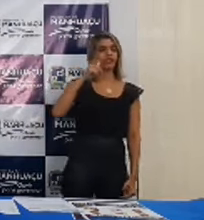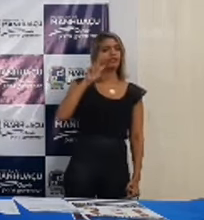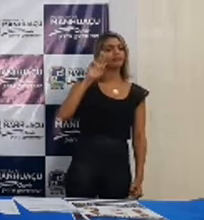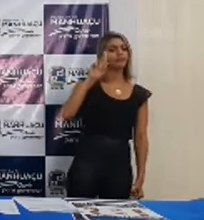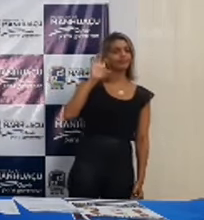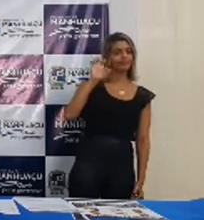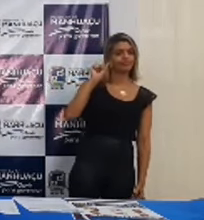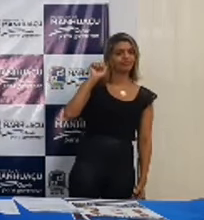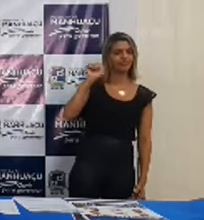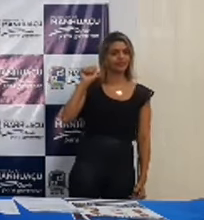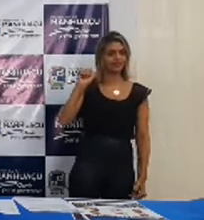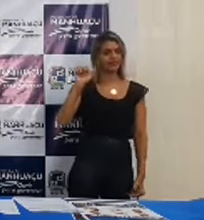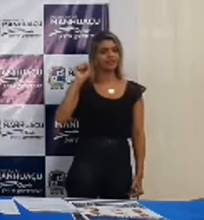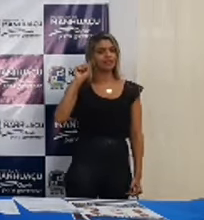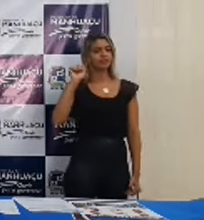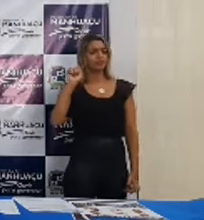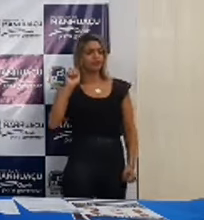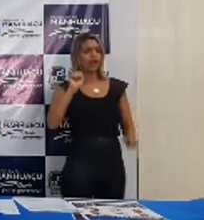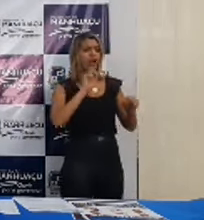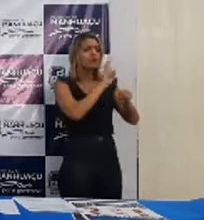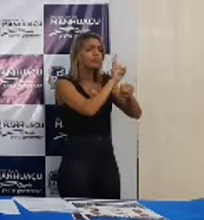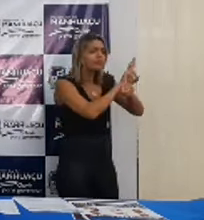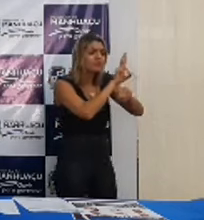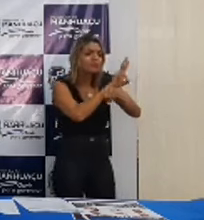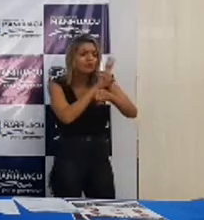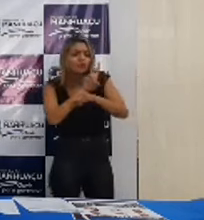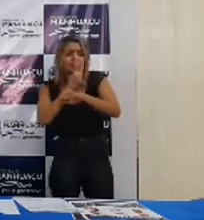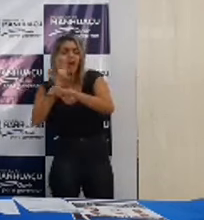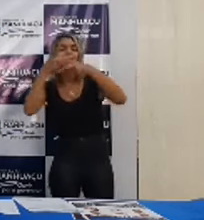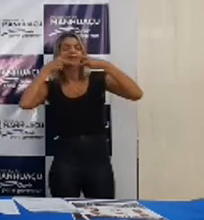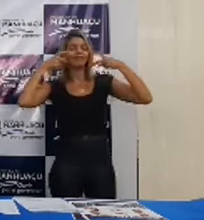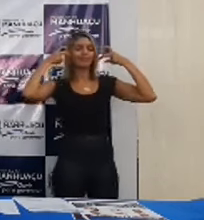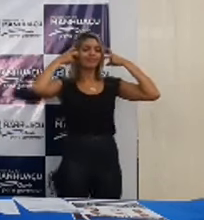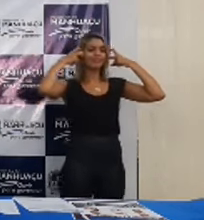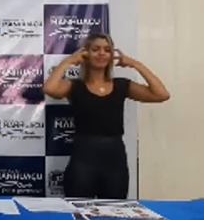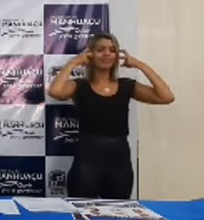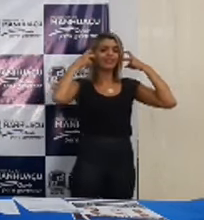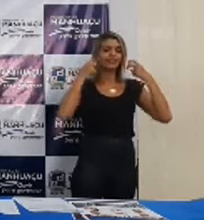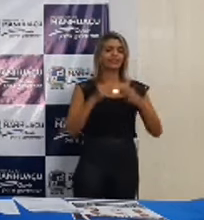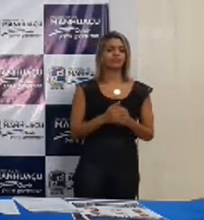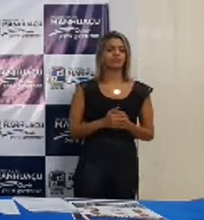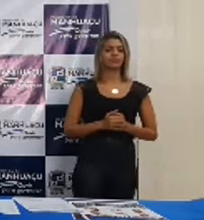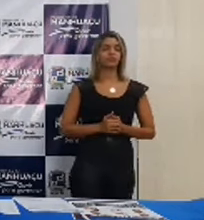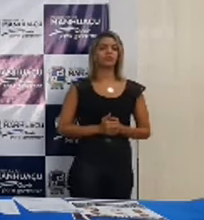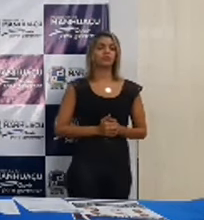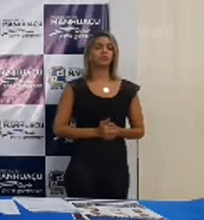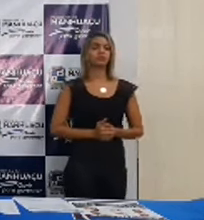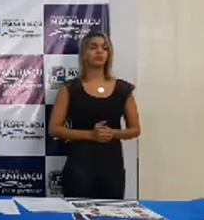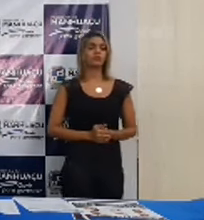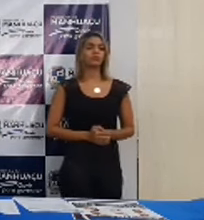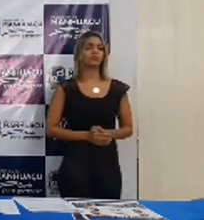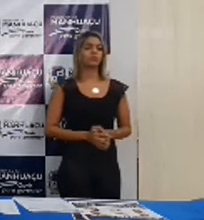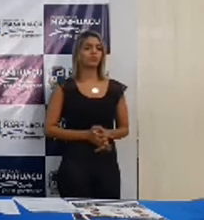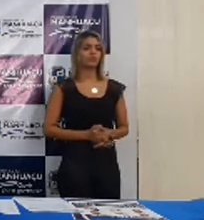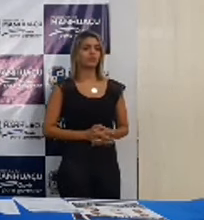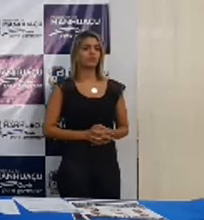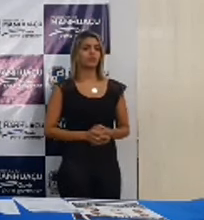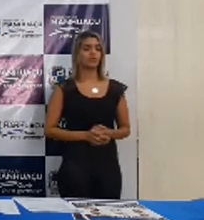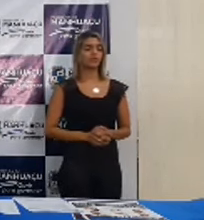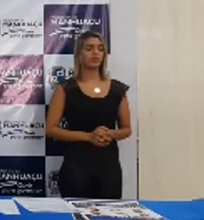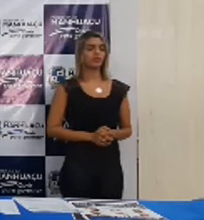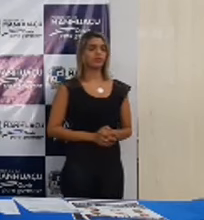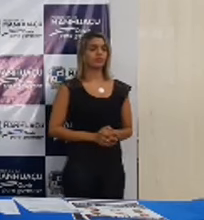máscara de papel, de alguma coisa, tentando fazer o sistema funcionar. O município não tem via de regra de